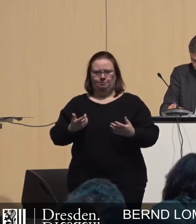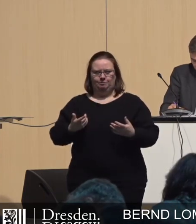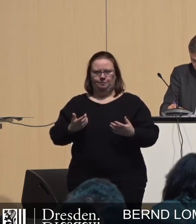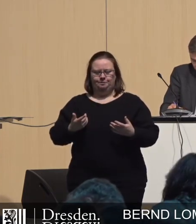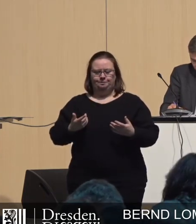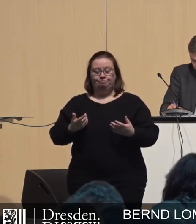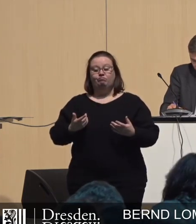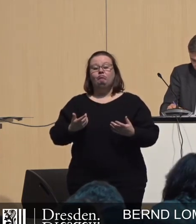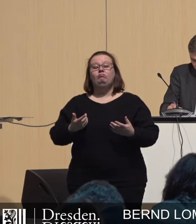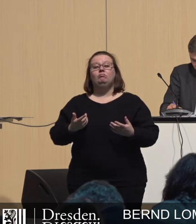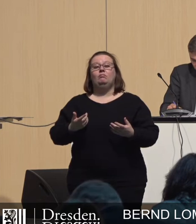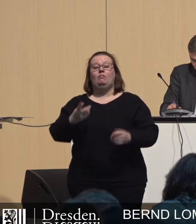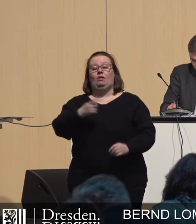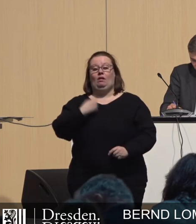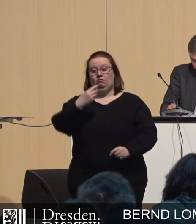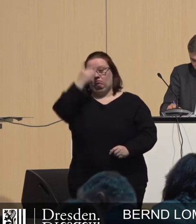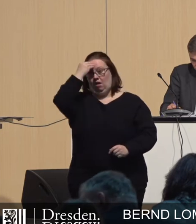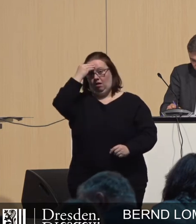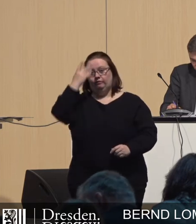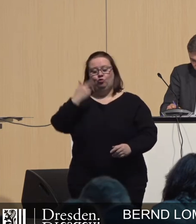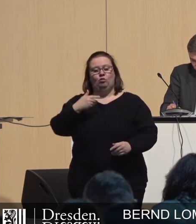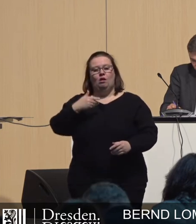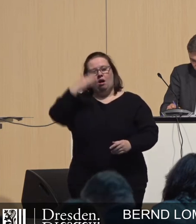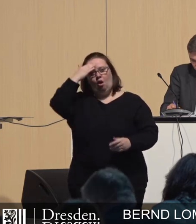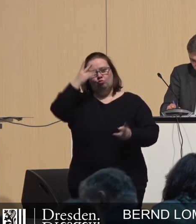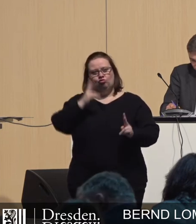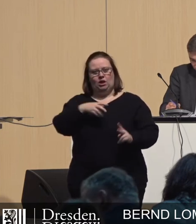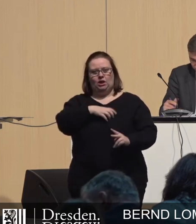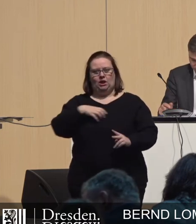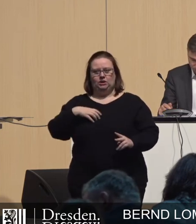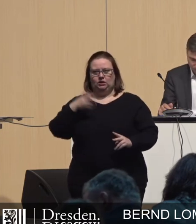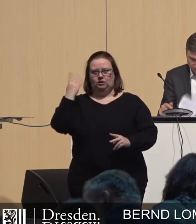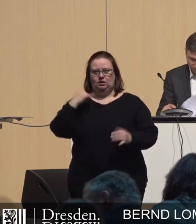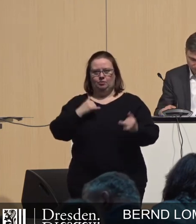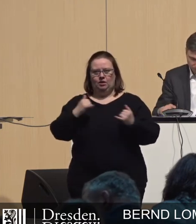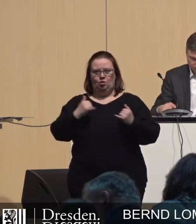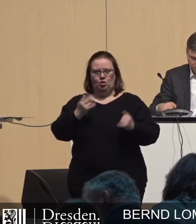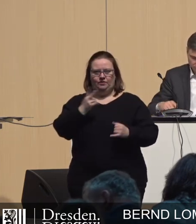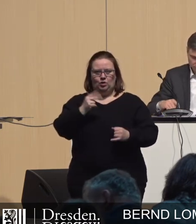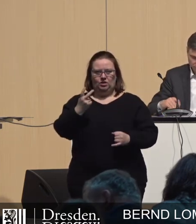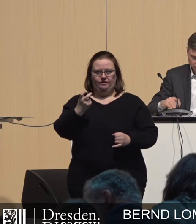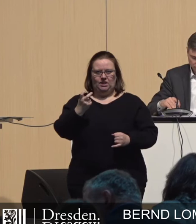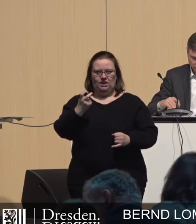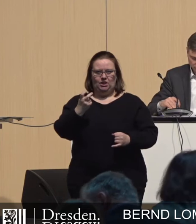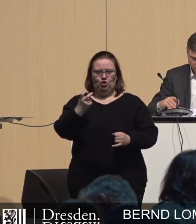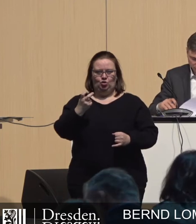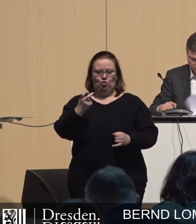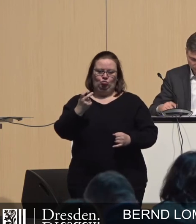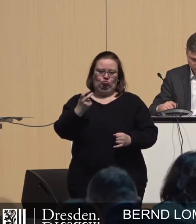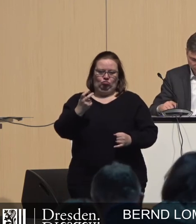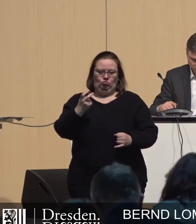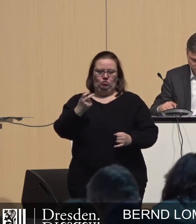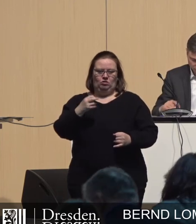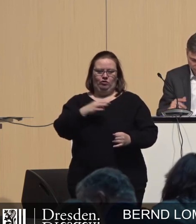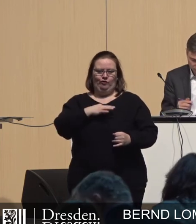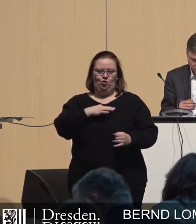Wir haben festgestellt, dass für die Landeshauptstadt Dresden, es gab im Januar 2020 für mich